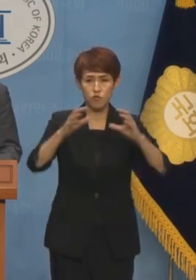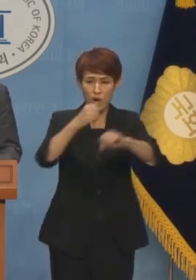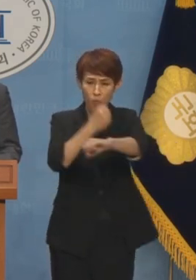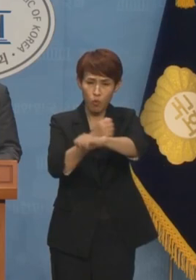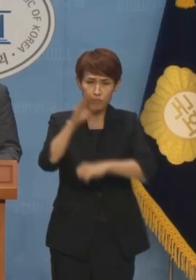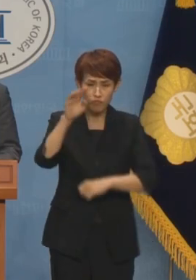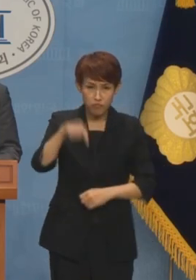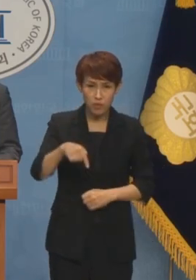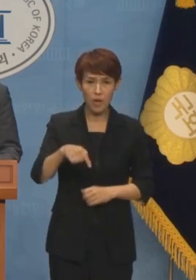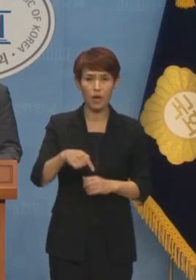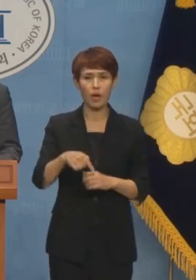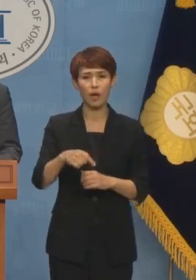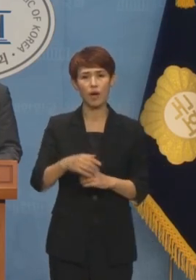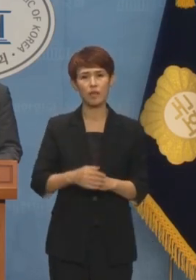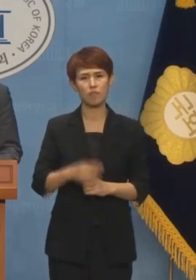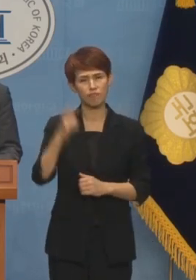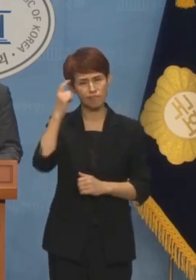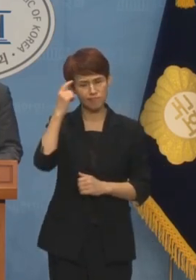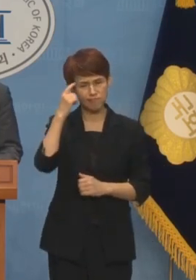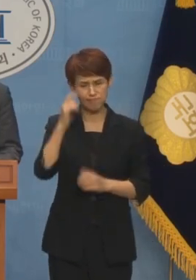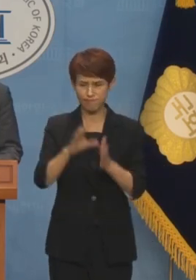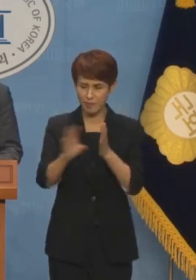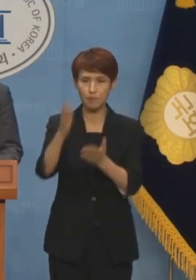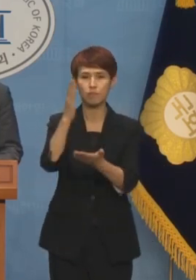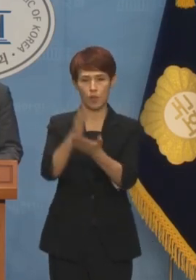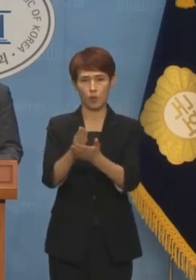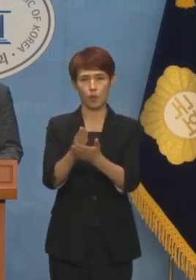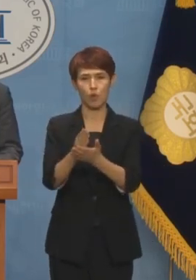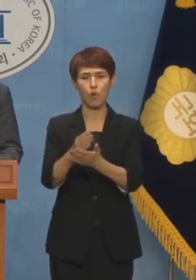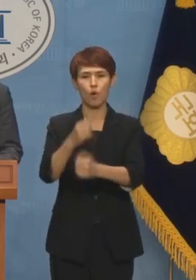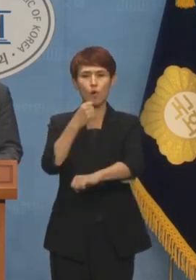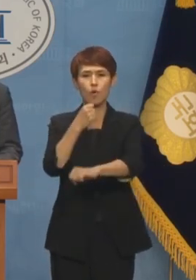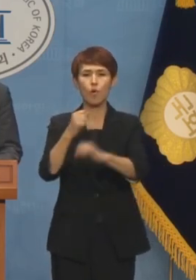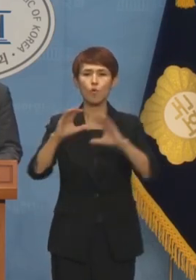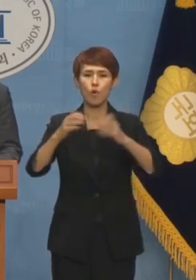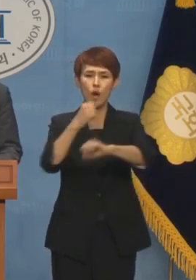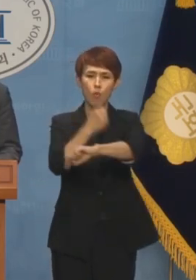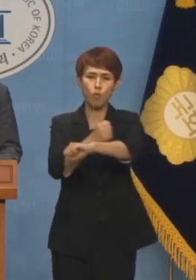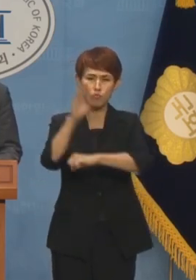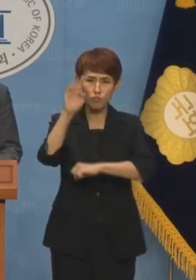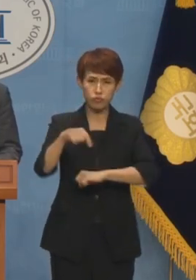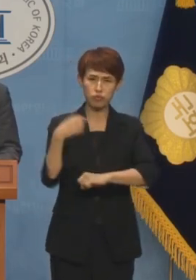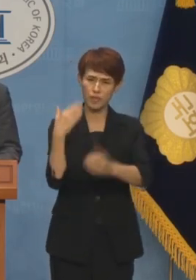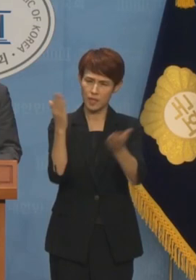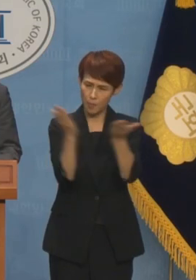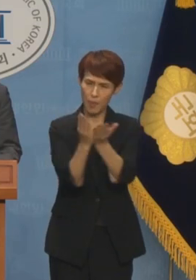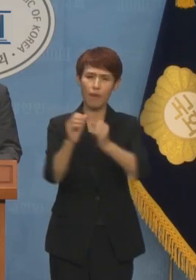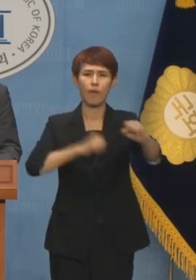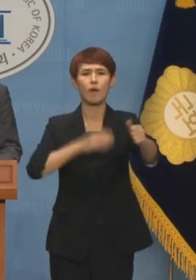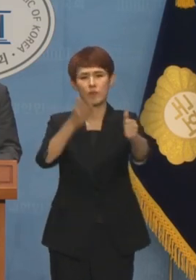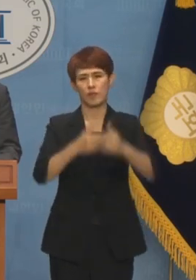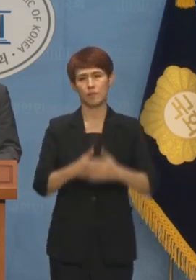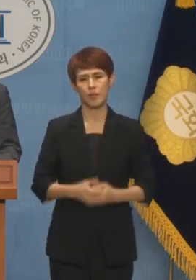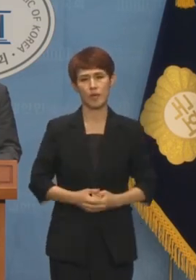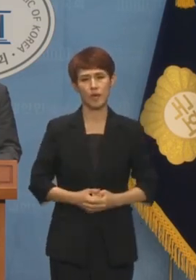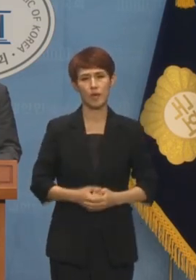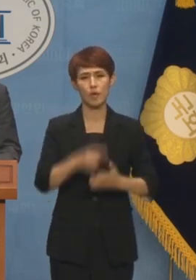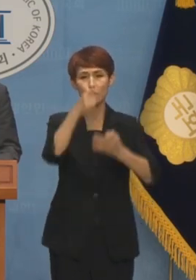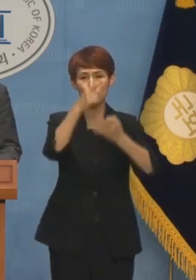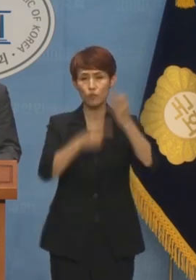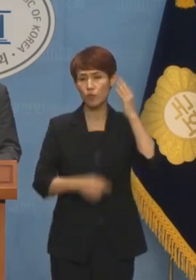국가보훈부가 시대착오적인 인식에서 벗어나 보훈부다운 역할을 할 것을 촉구하면서